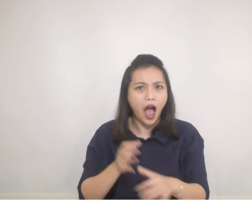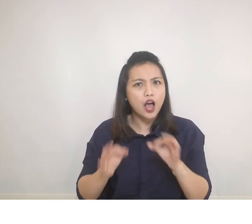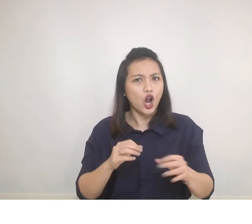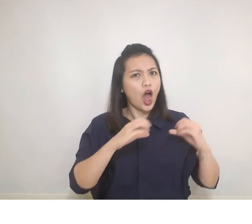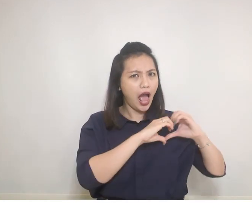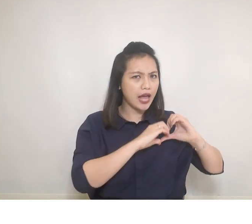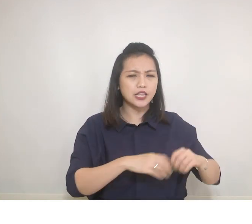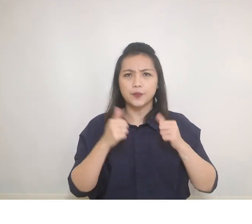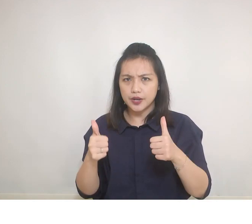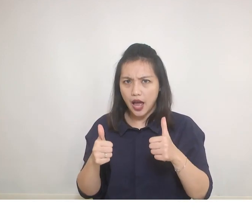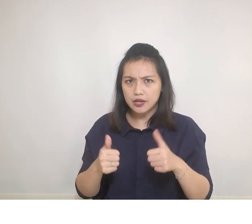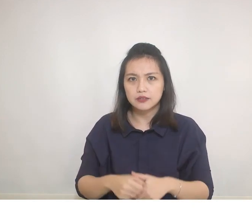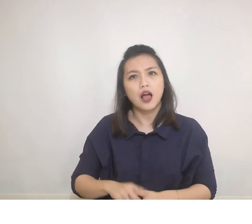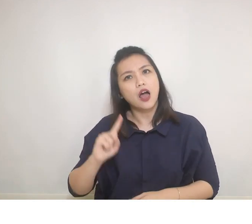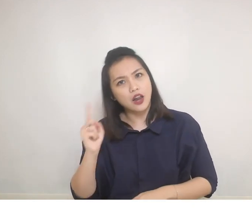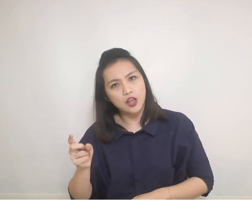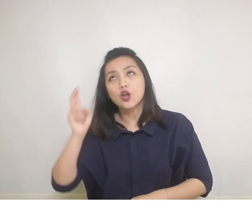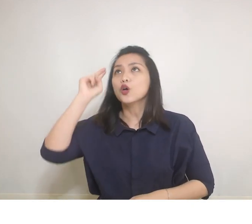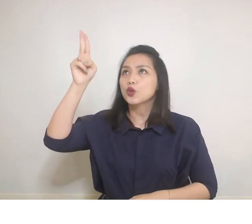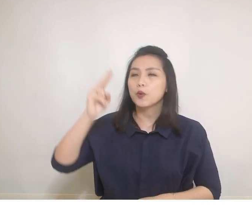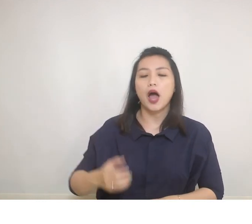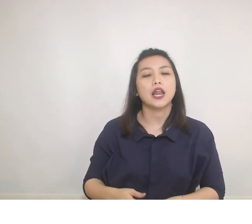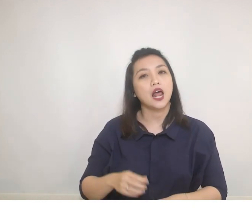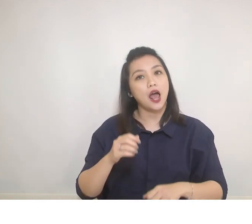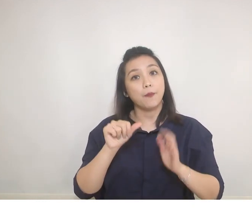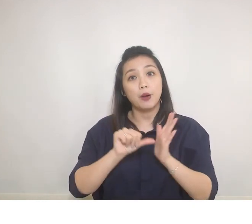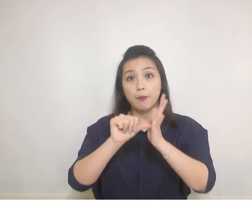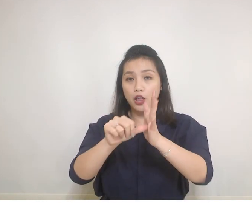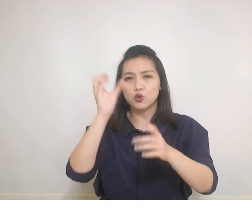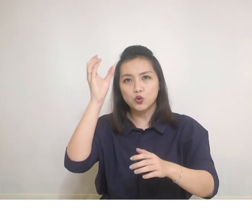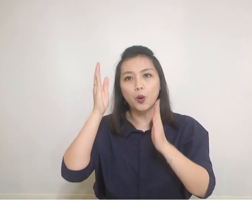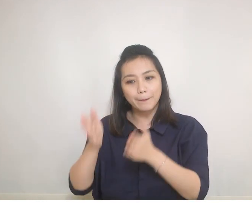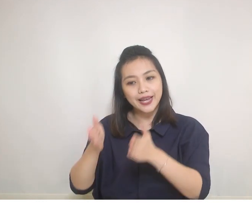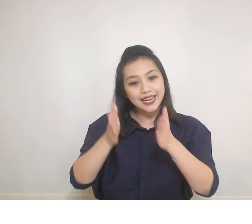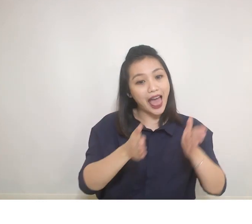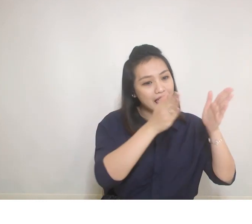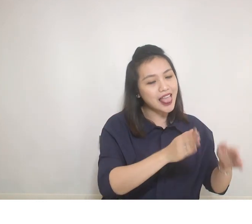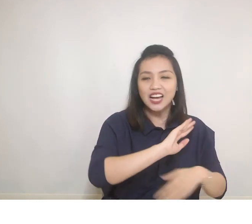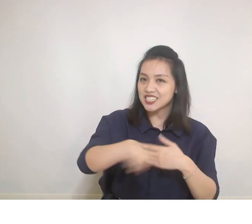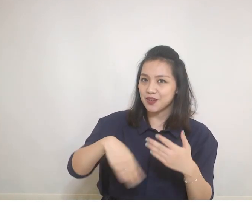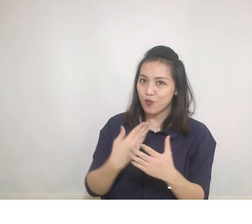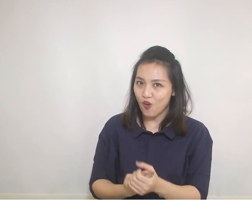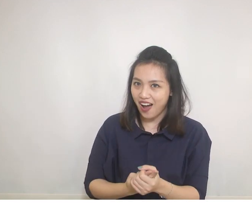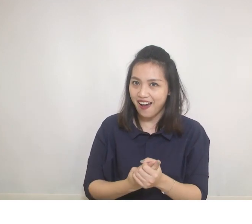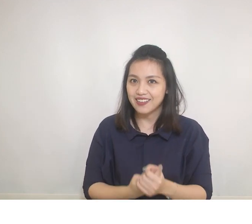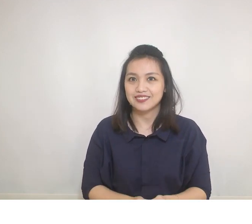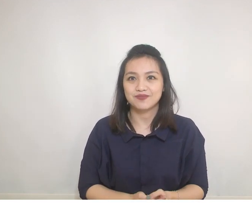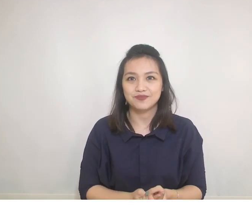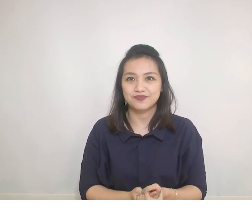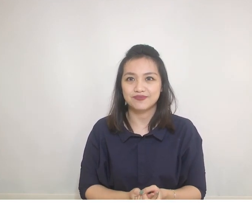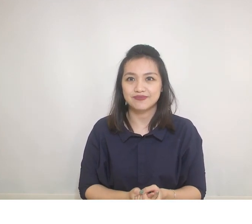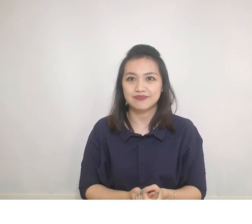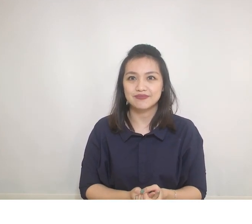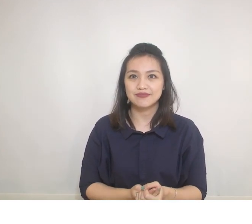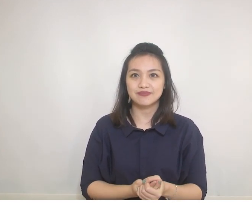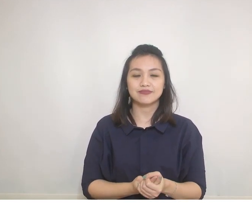dengan keluarga. Ada waktunya, seperti ada waktunya Tuhan yang mengatur semua, gak bersaingan, gak bertabrakan,